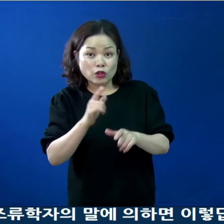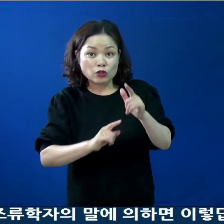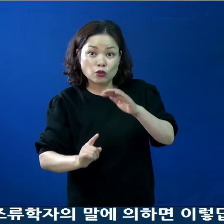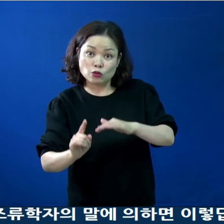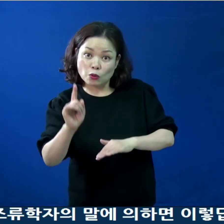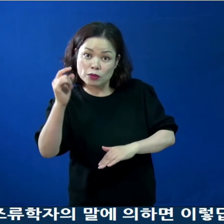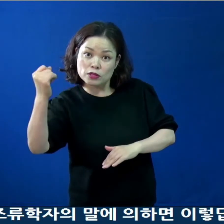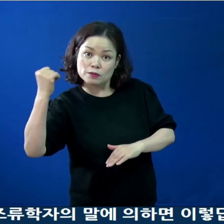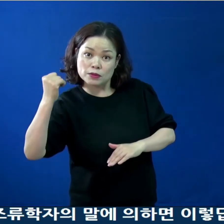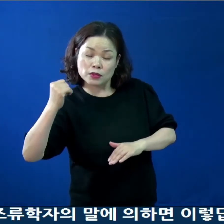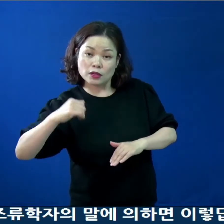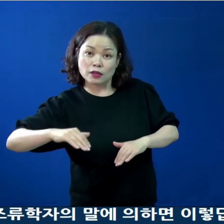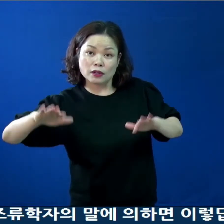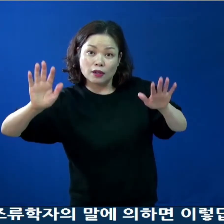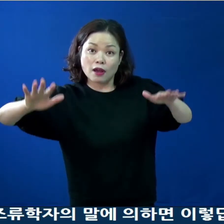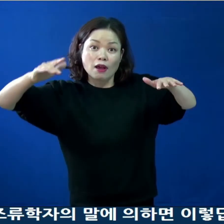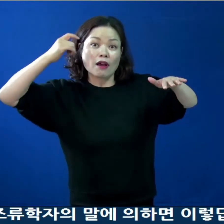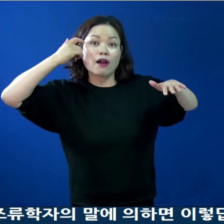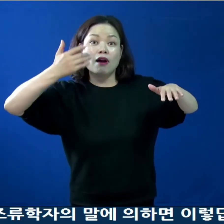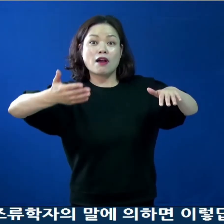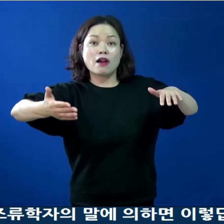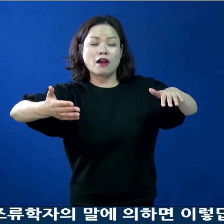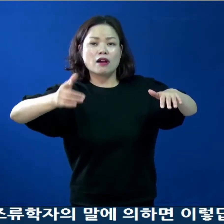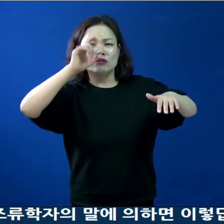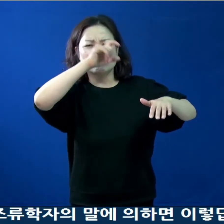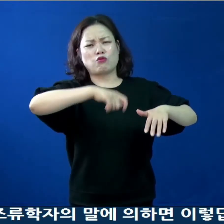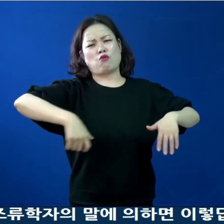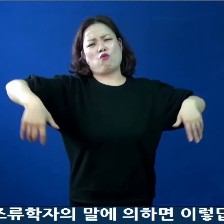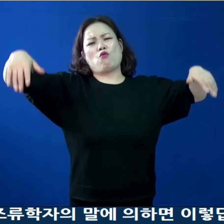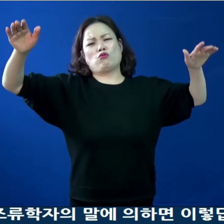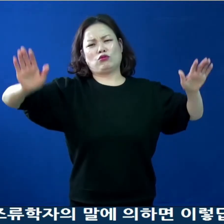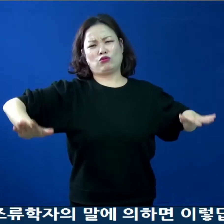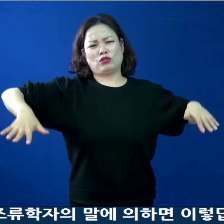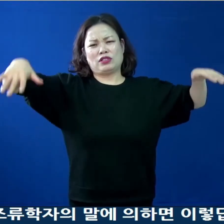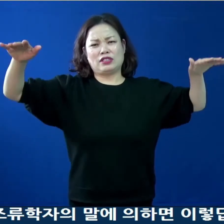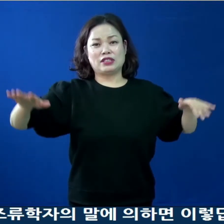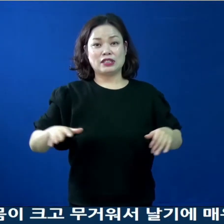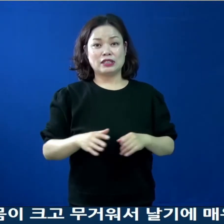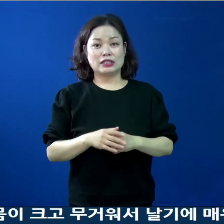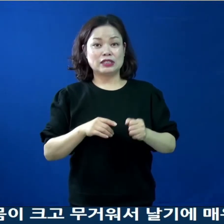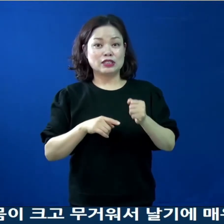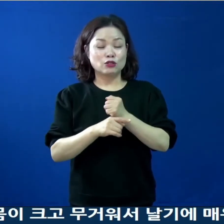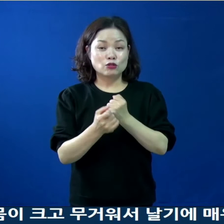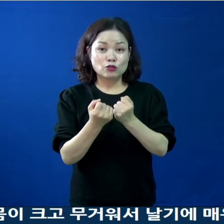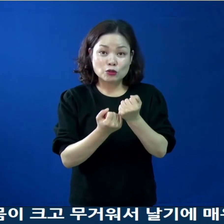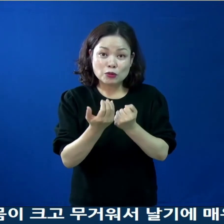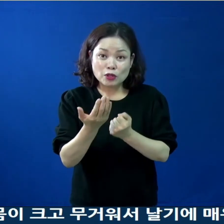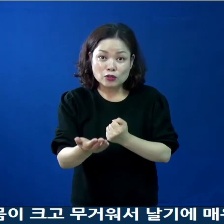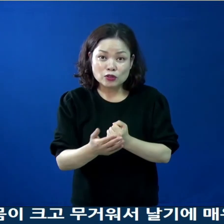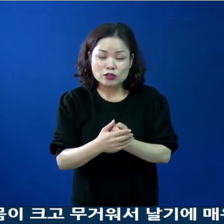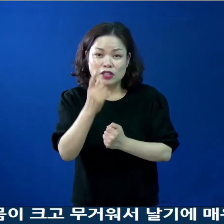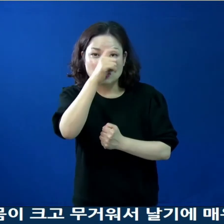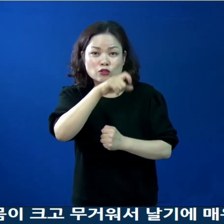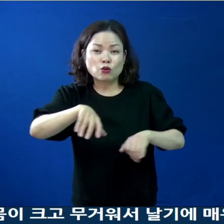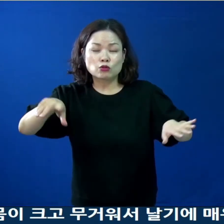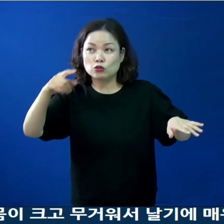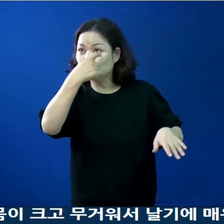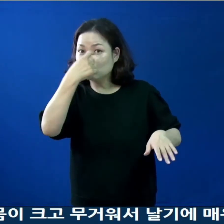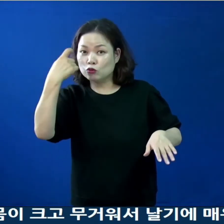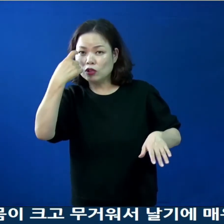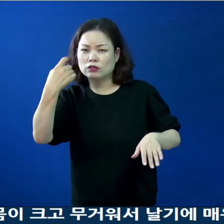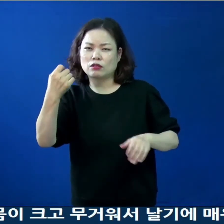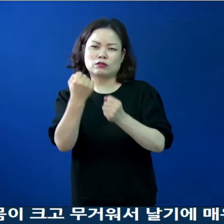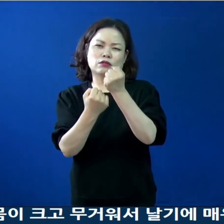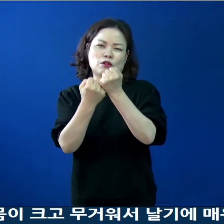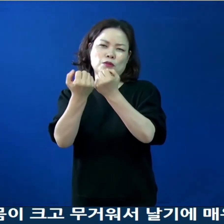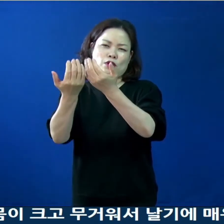높이 더 힘있게 날아오릅니까? 네, 독수리죠. 그 이유를 설명하는데 이 독수리 눈에 대해서 이야기를